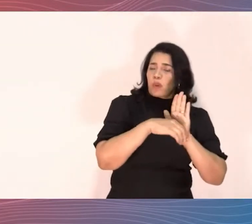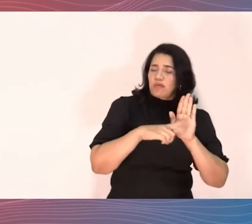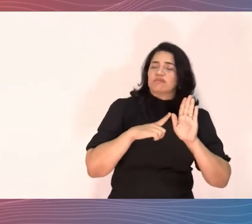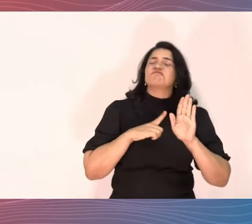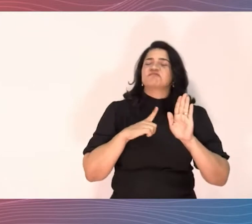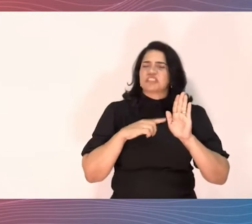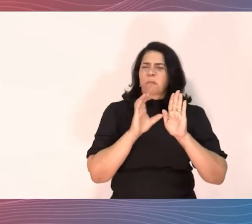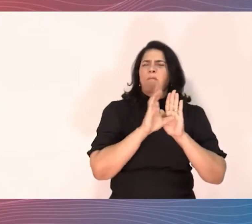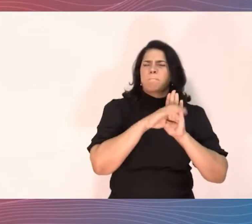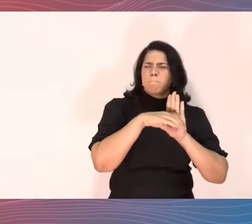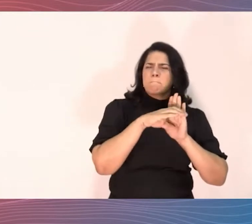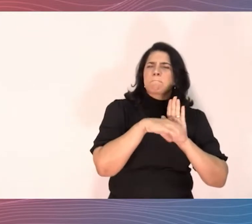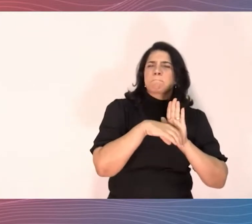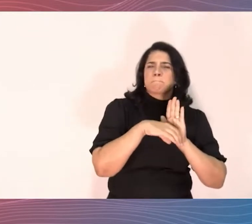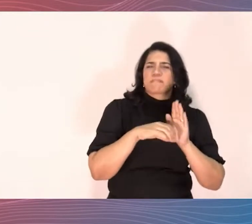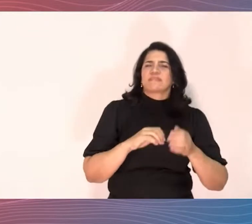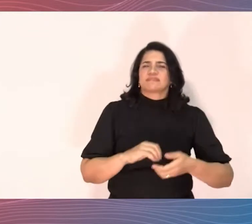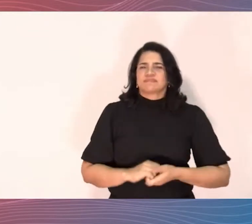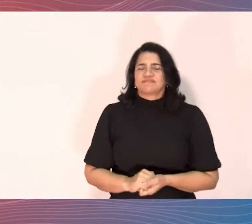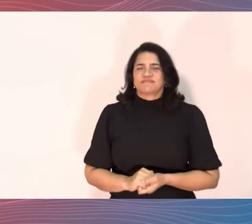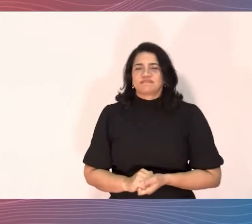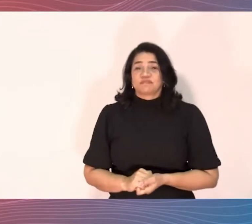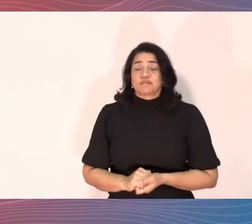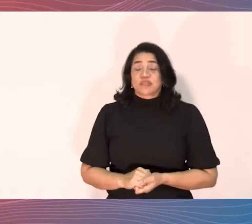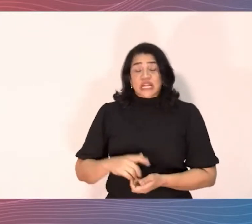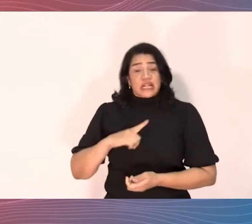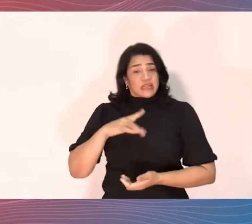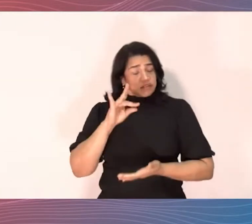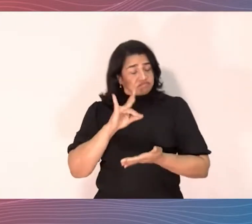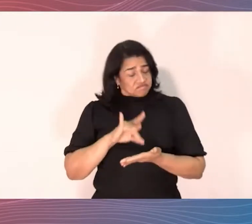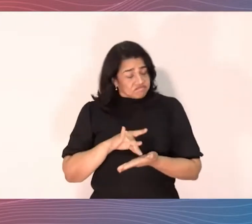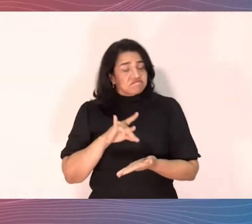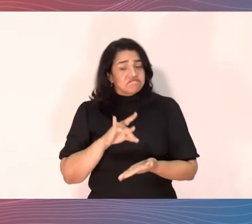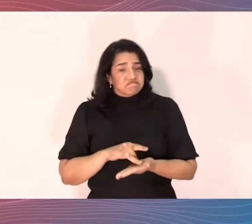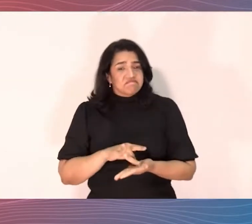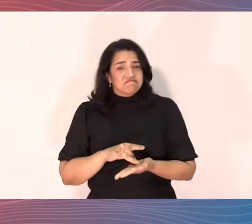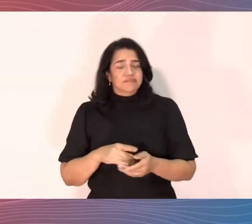pula, tem realidade.